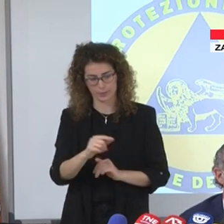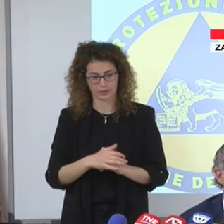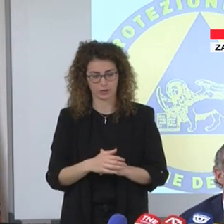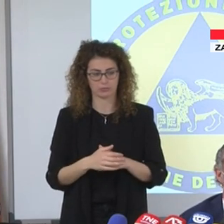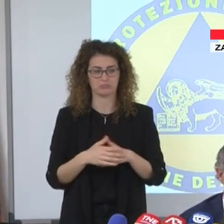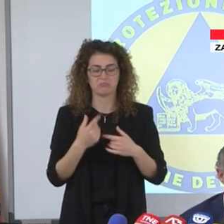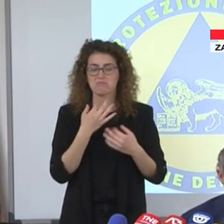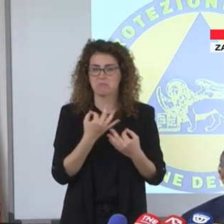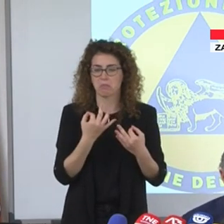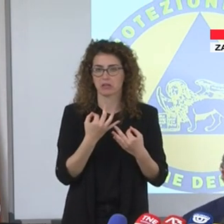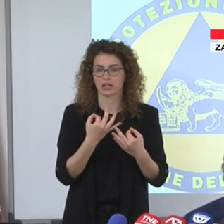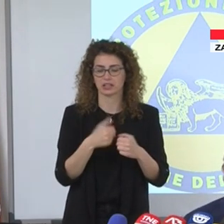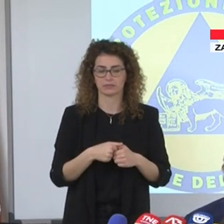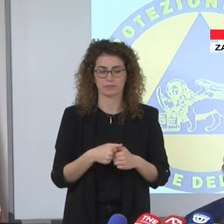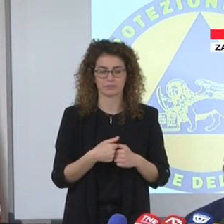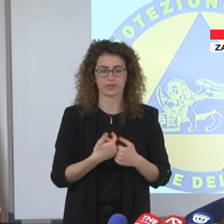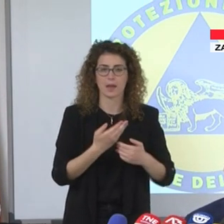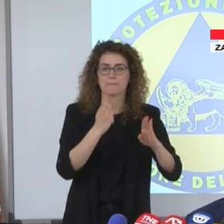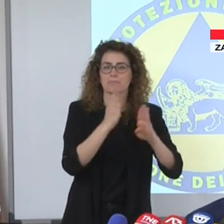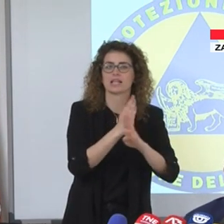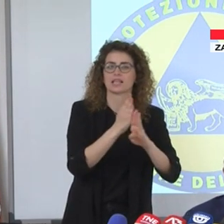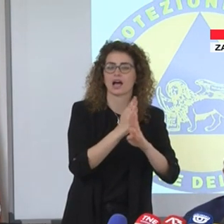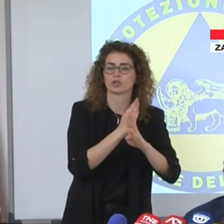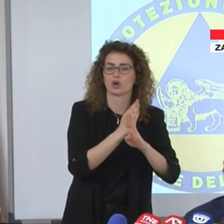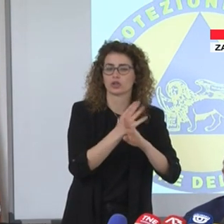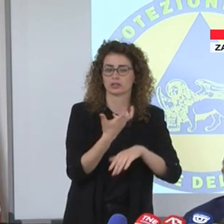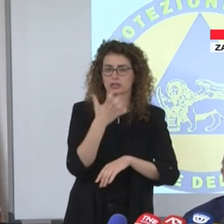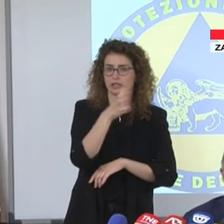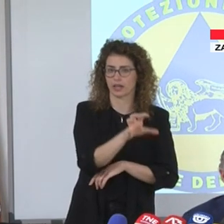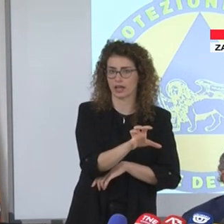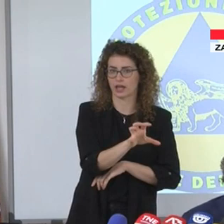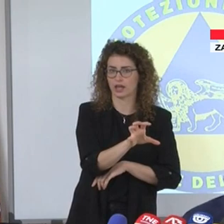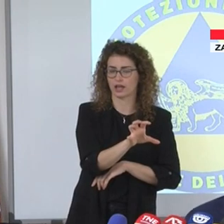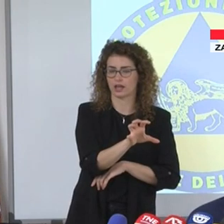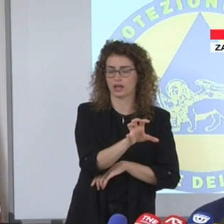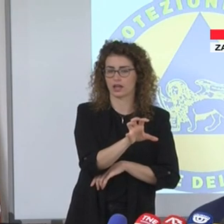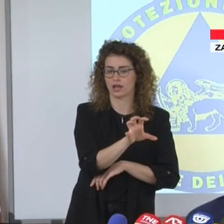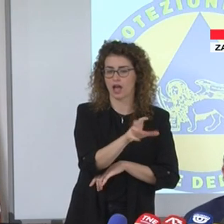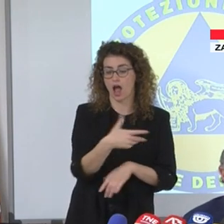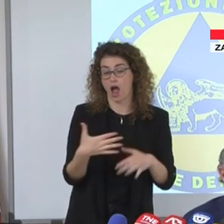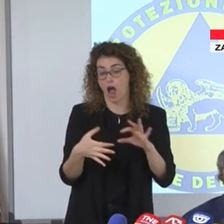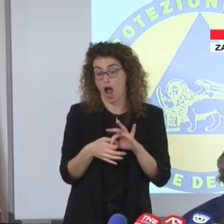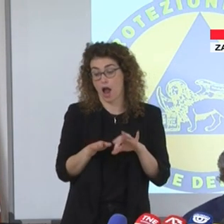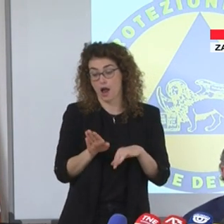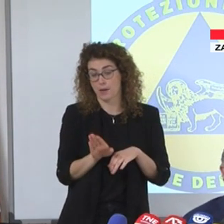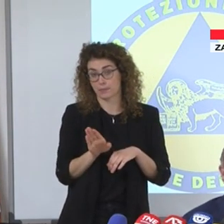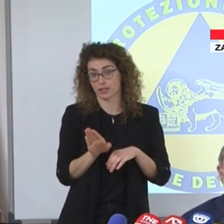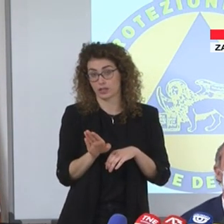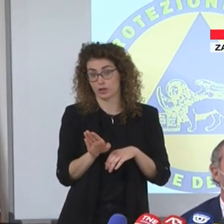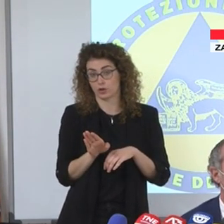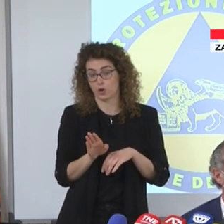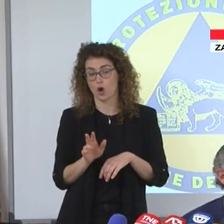alle 9 di sera, scusatemi, alle 00:39 lo posti, il tuo amico